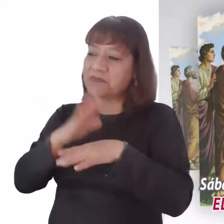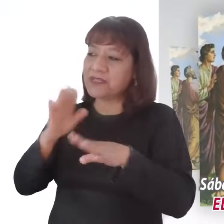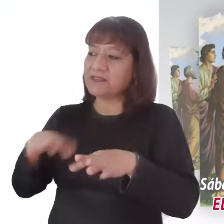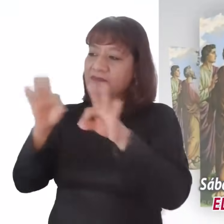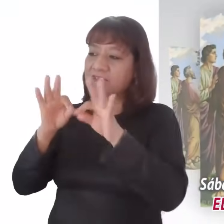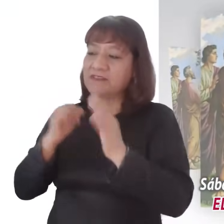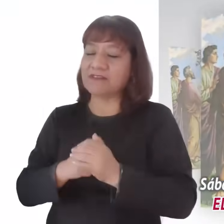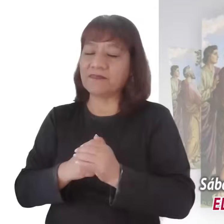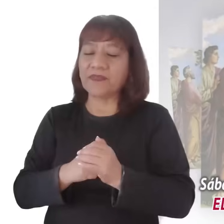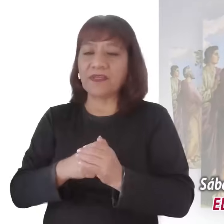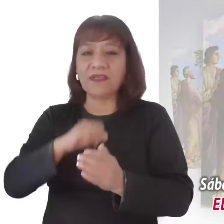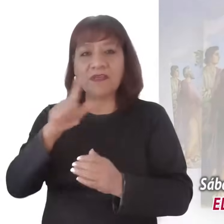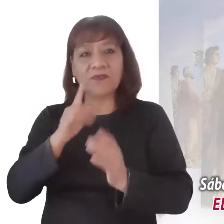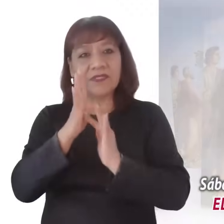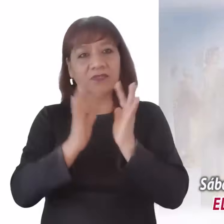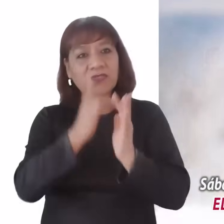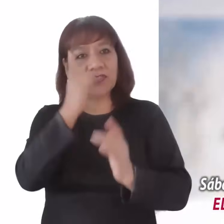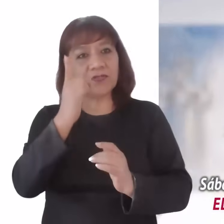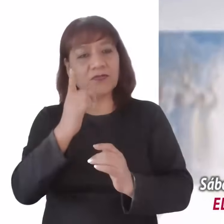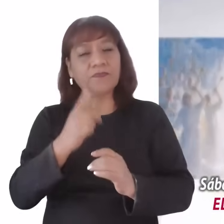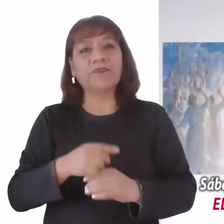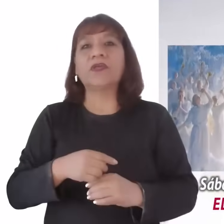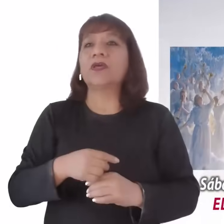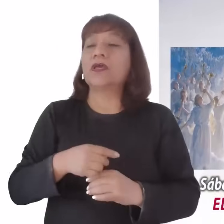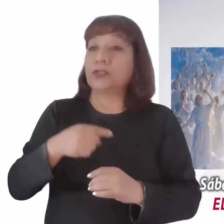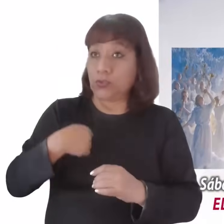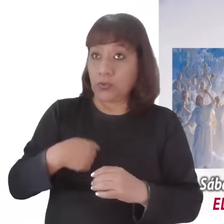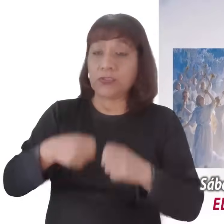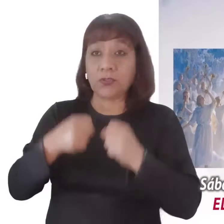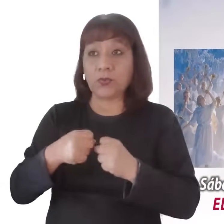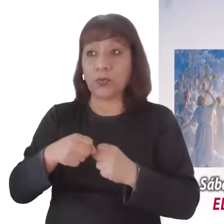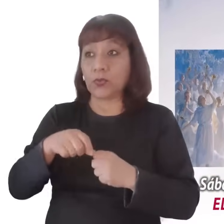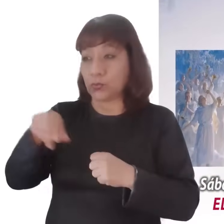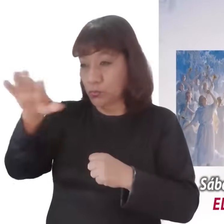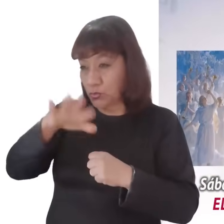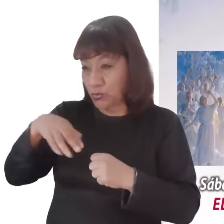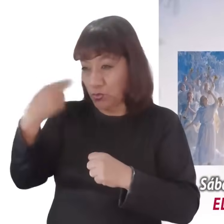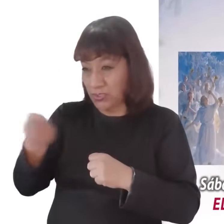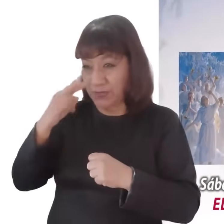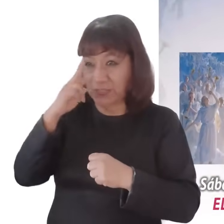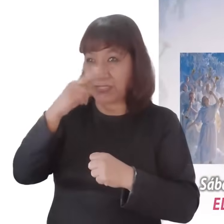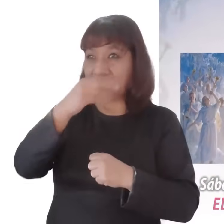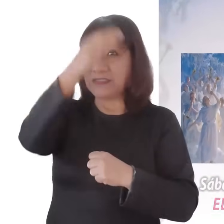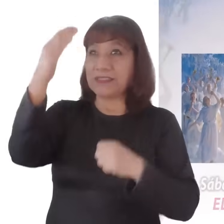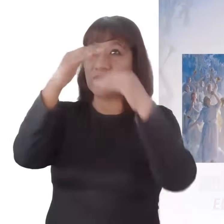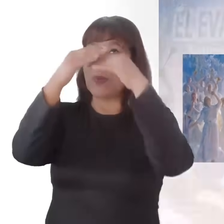yo les aseguro que verán el cielo abierto y a los ángeles de Dios subir y bajar sobre el Hijo del